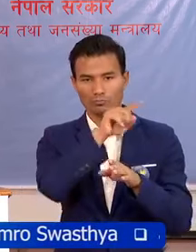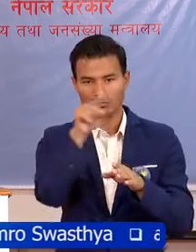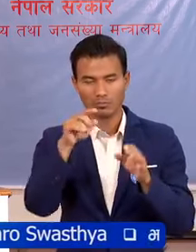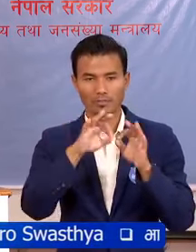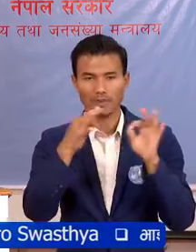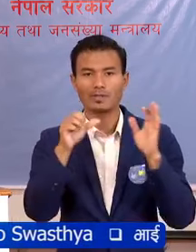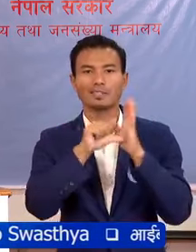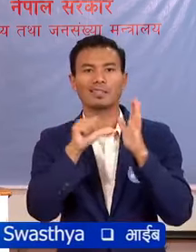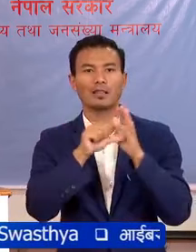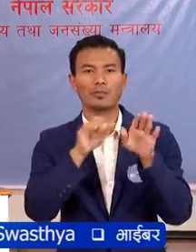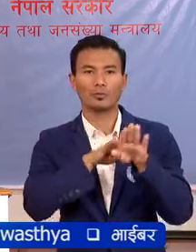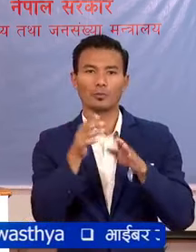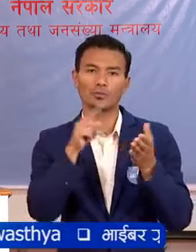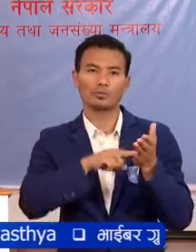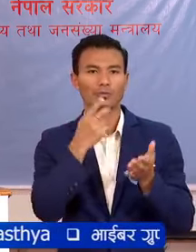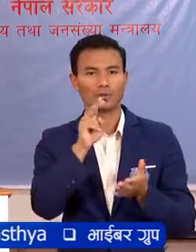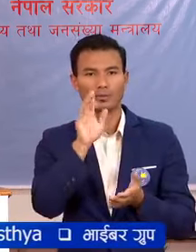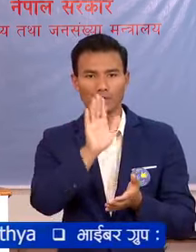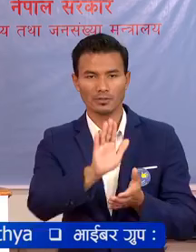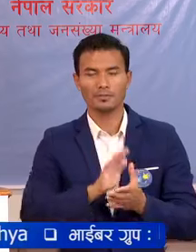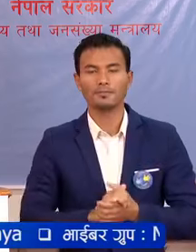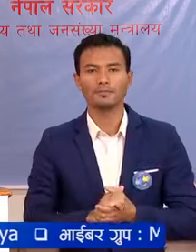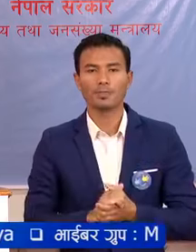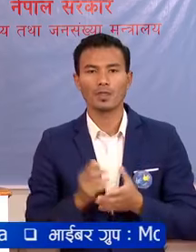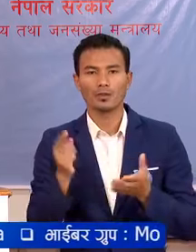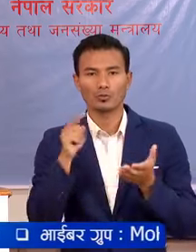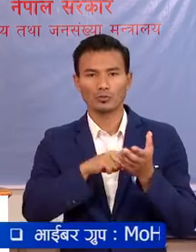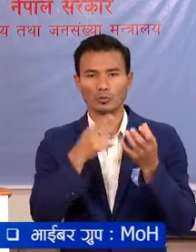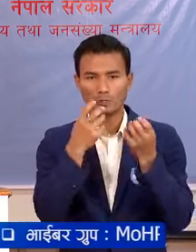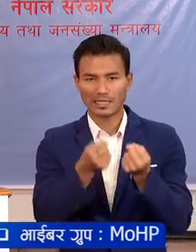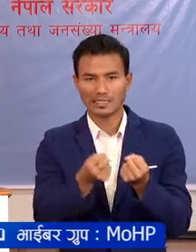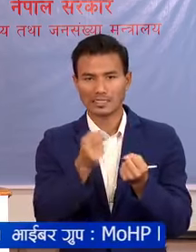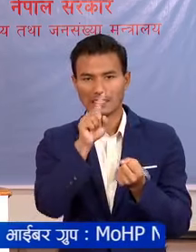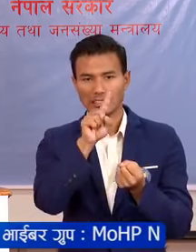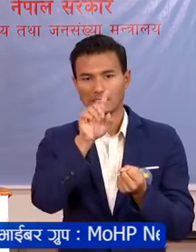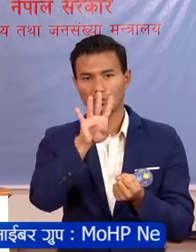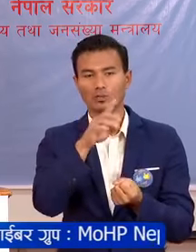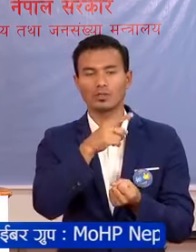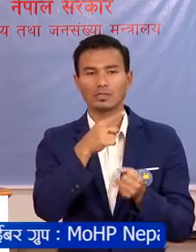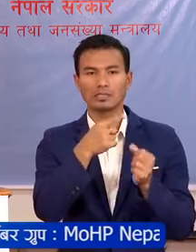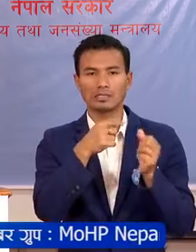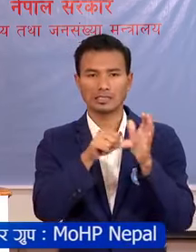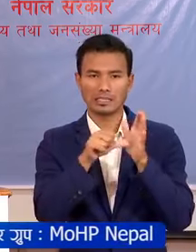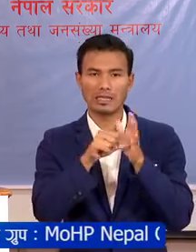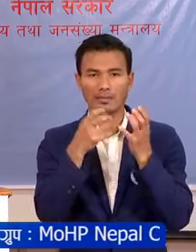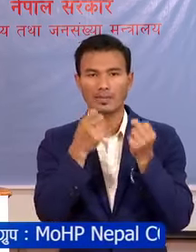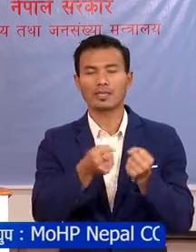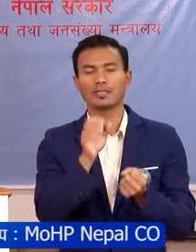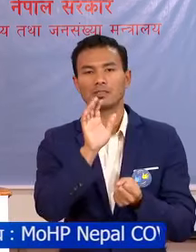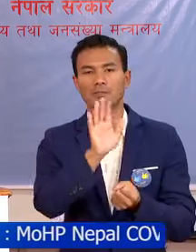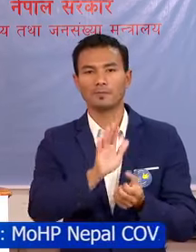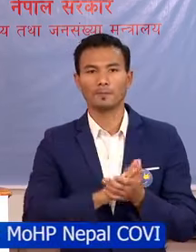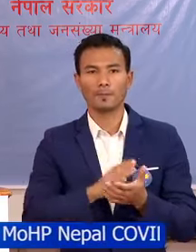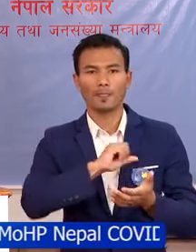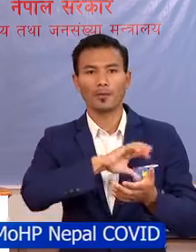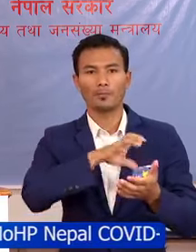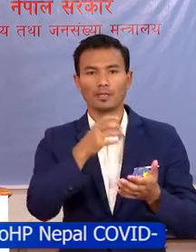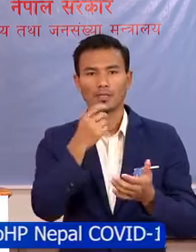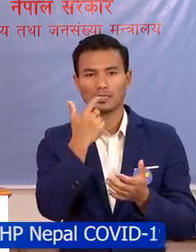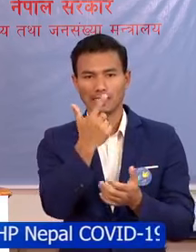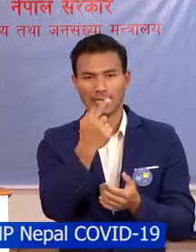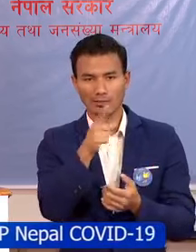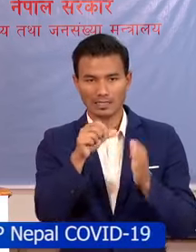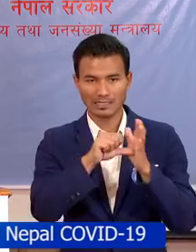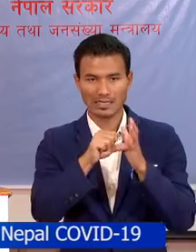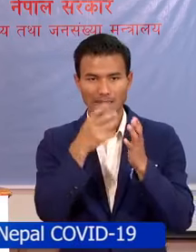सबैज़सो जिल्लाः मां शुरू भईका छन। शूरू उनबआ की 14 ओता जिल्ला छन। परदेस नमर एक का 7